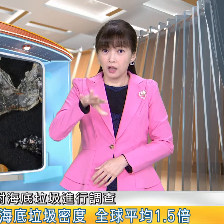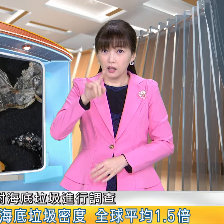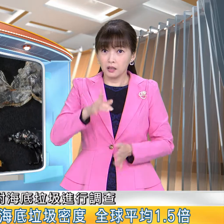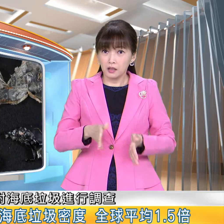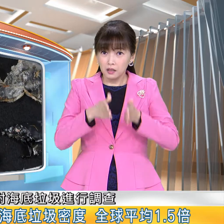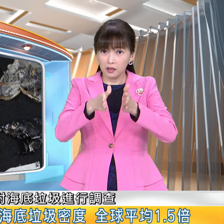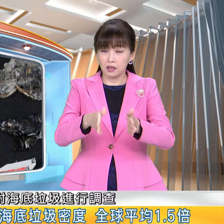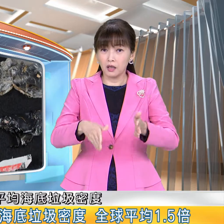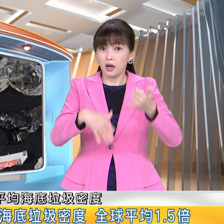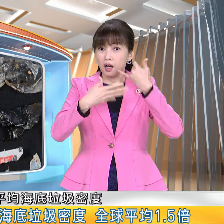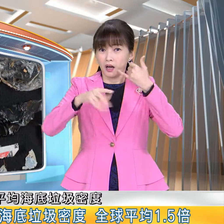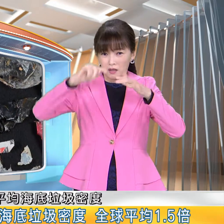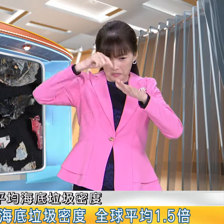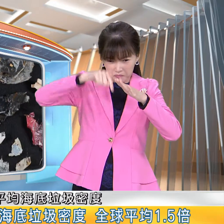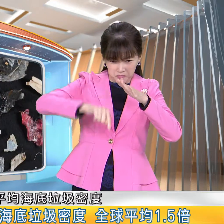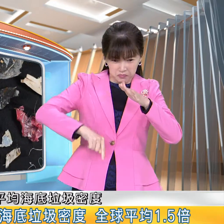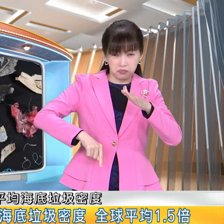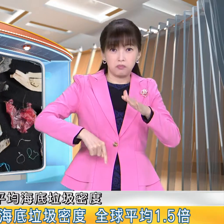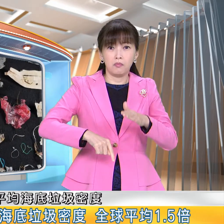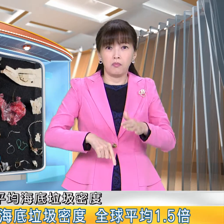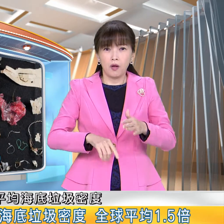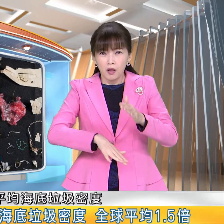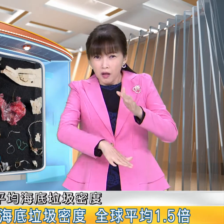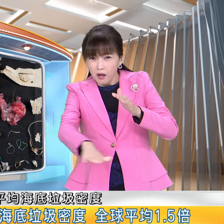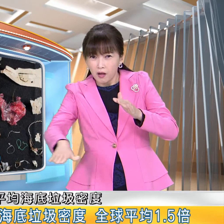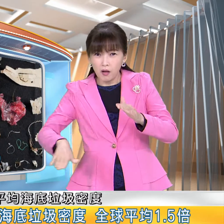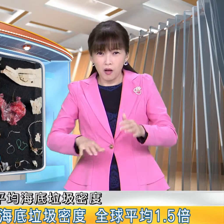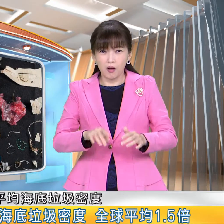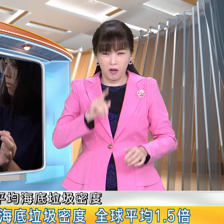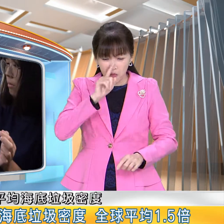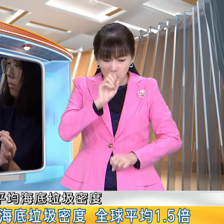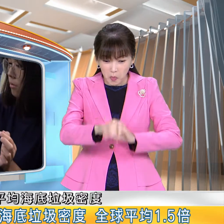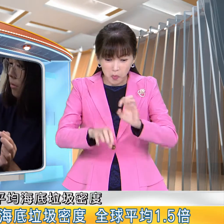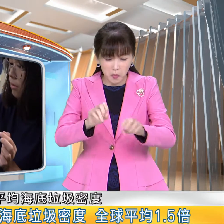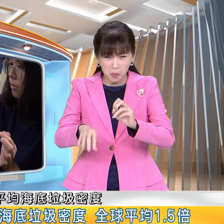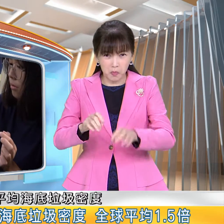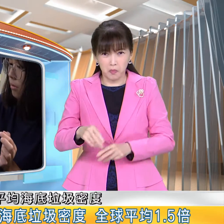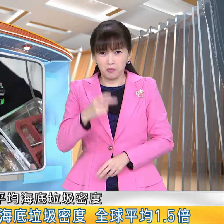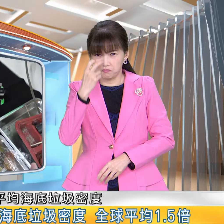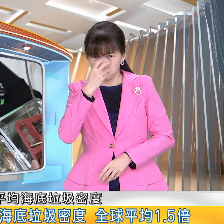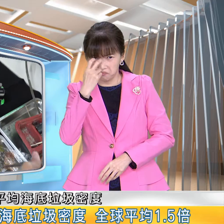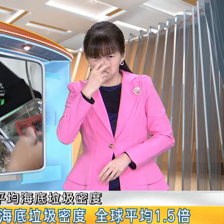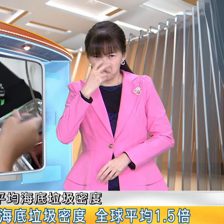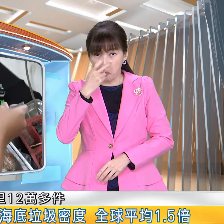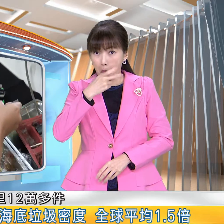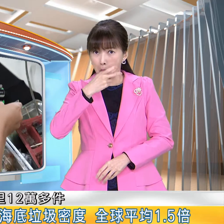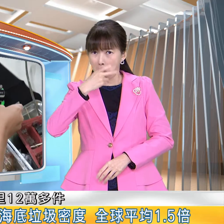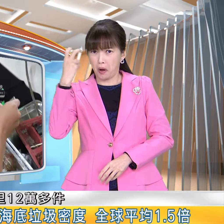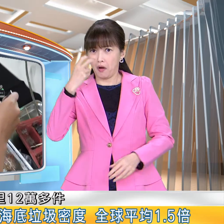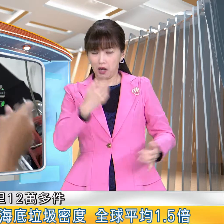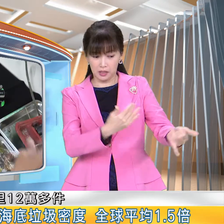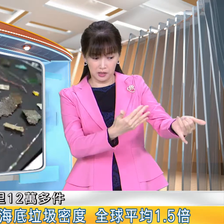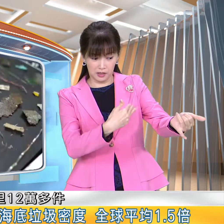查，发现西海岸平均海底垃圾的密度是每平方公